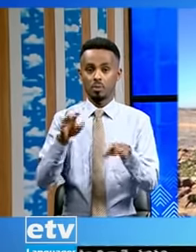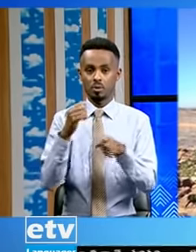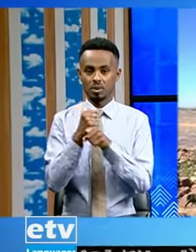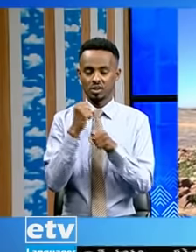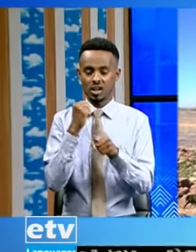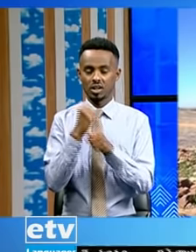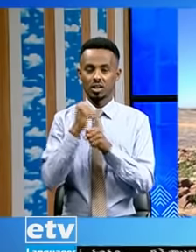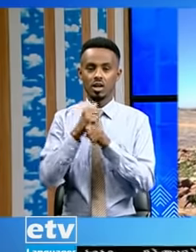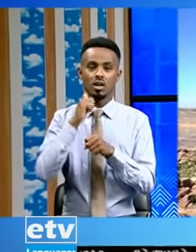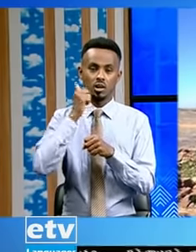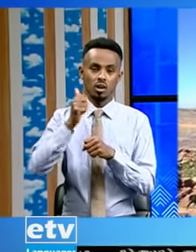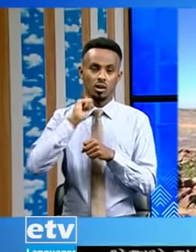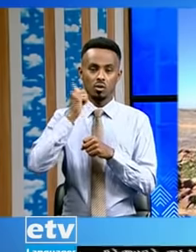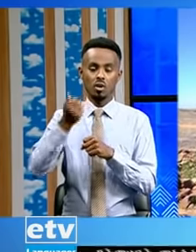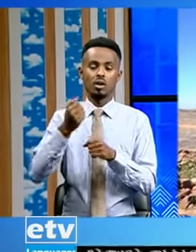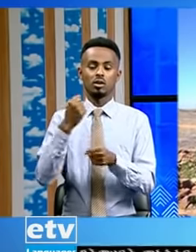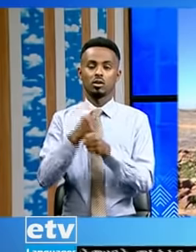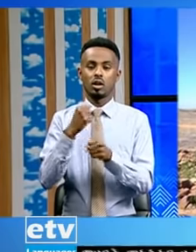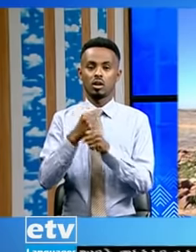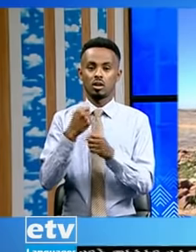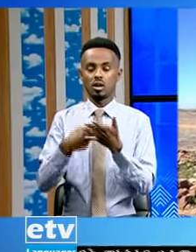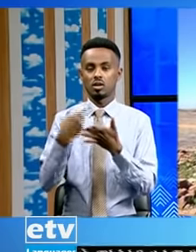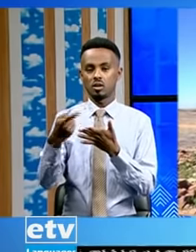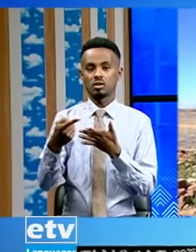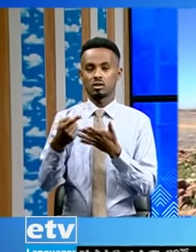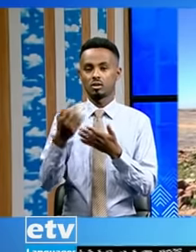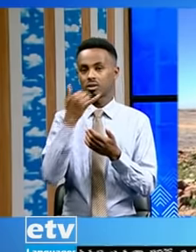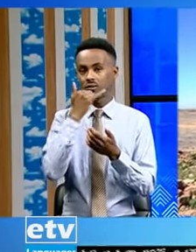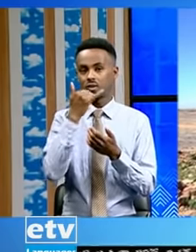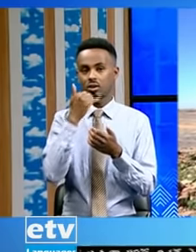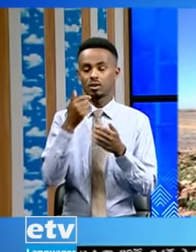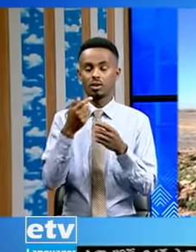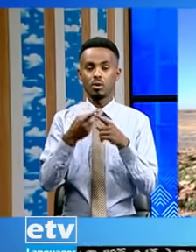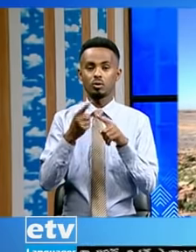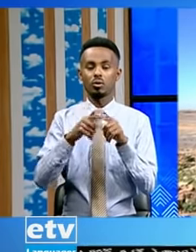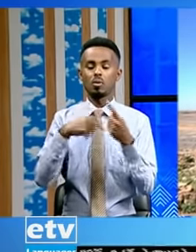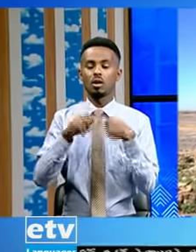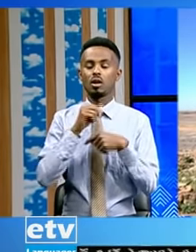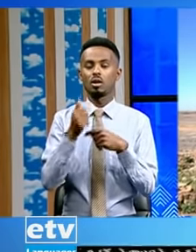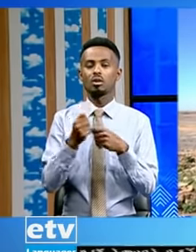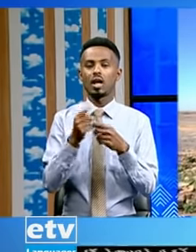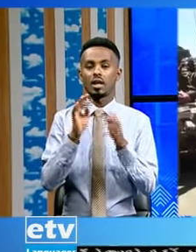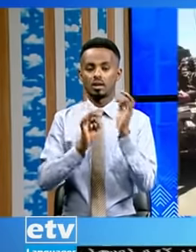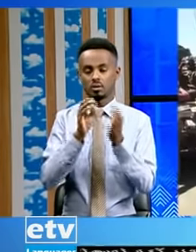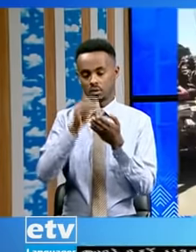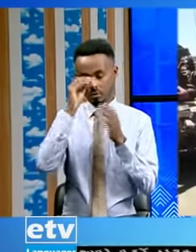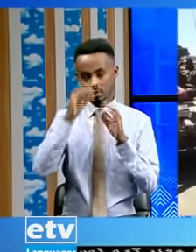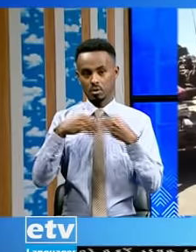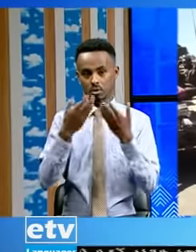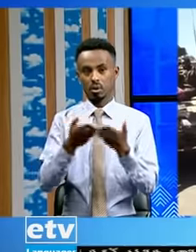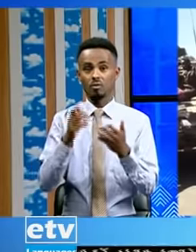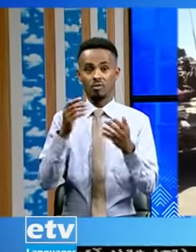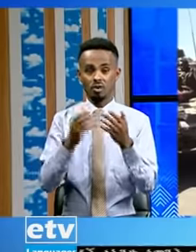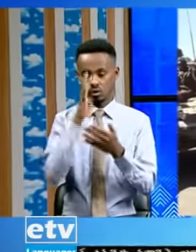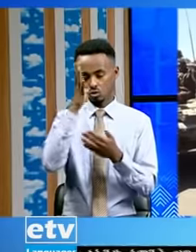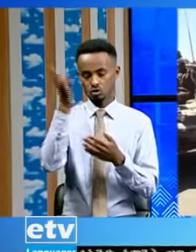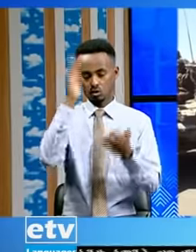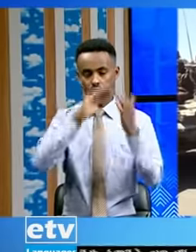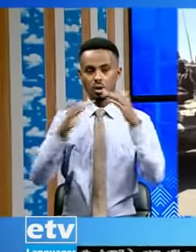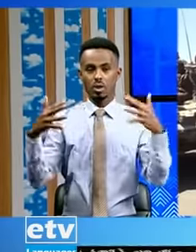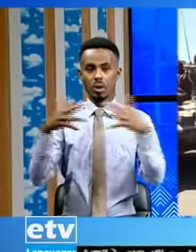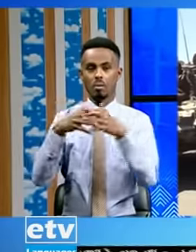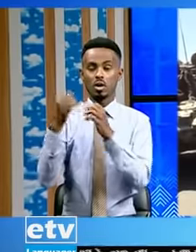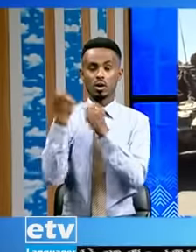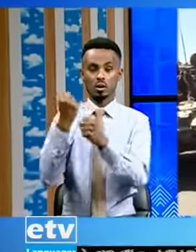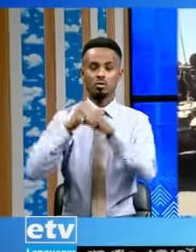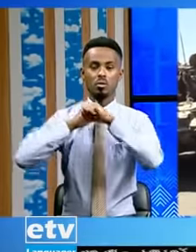ከሰራን ነገ ከነገ ወዲያ ተመልሶ እንደዚህ አይነት ጥፋት እንዳያካሄድ በቂ ትምህርት የሚያገኝበት ይሆናል። የሚከሰቱ ችግሮችን በተባበረ